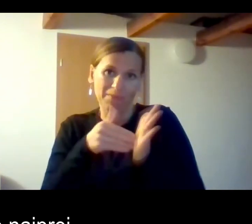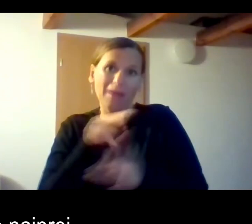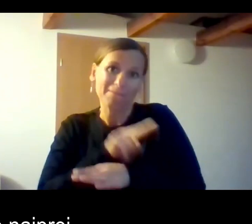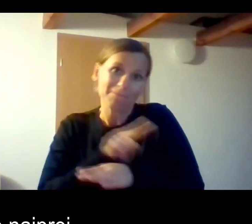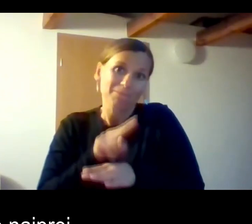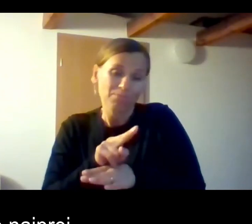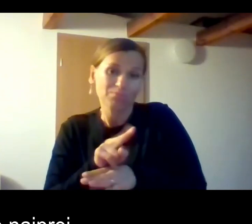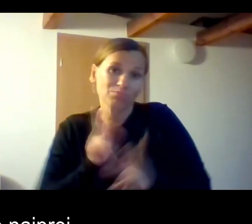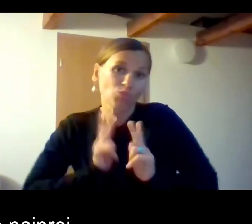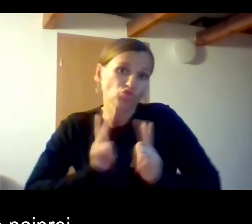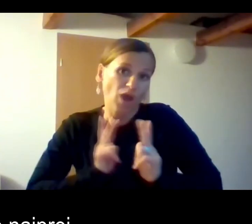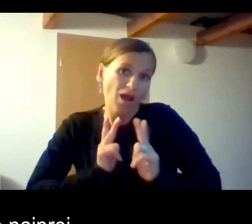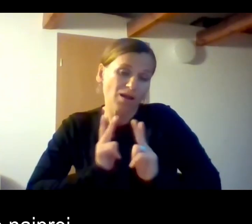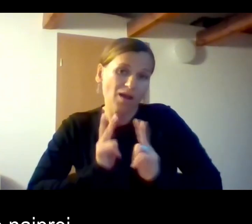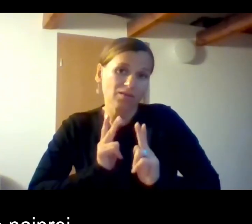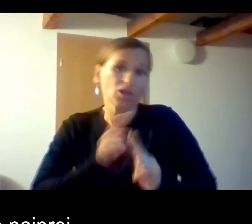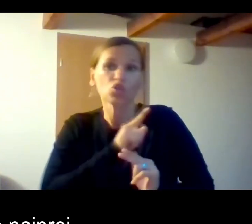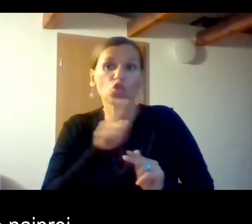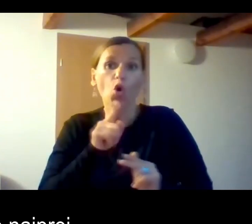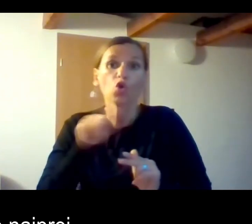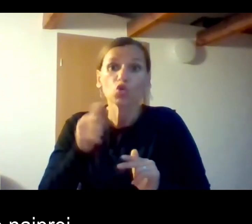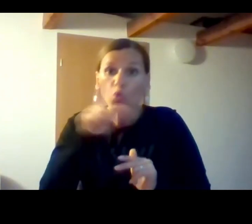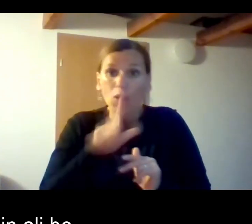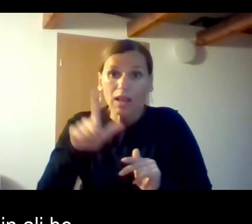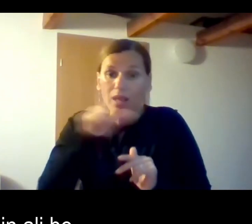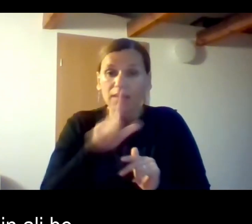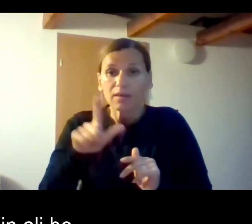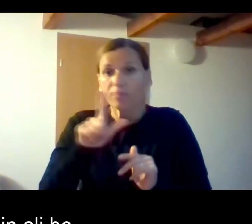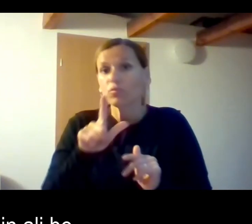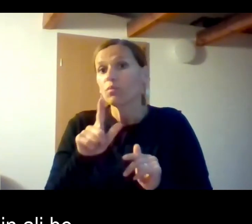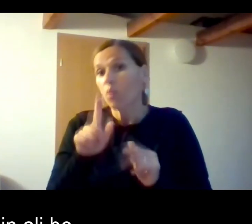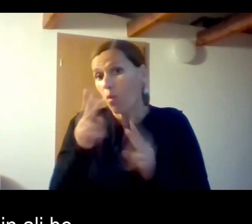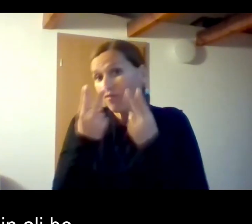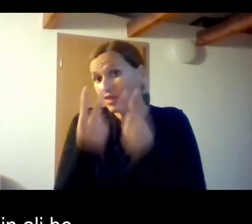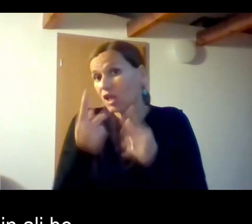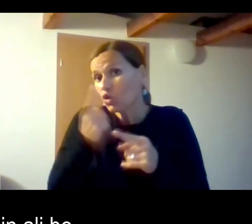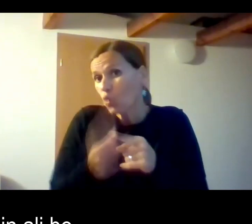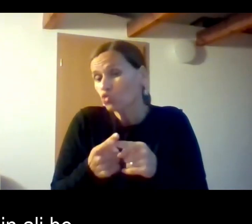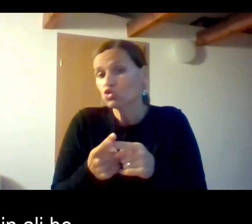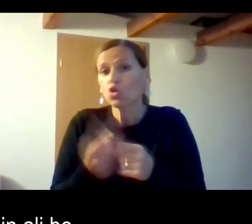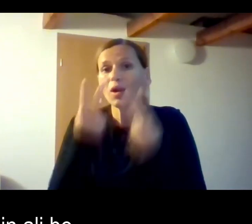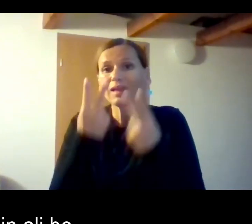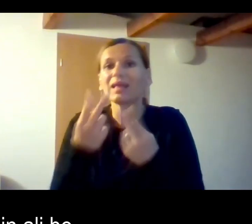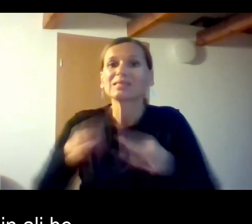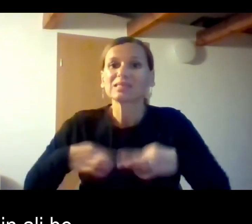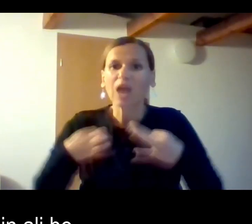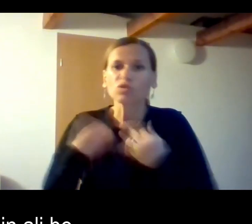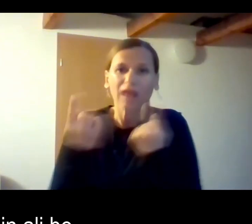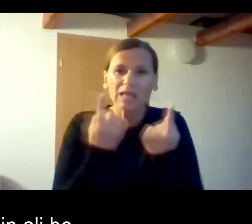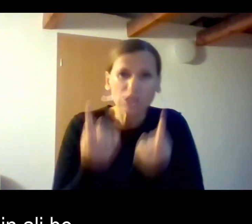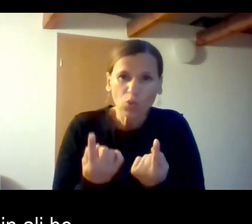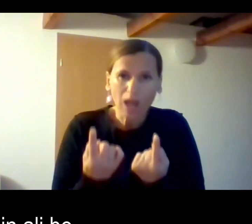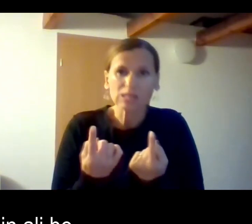julija, ko se bo že približno bolj videlo, kje smo, in ali